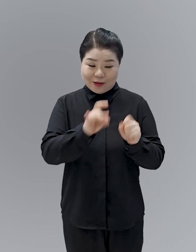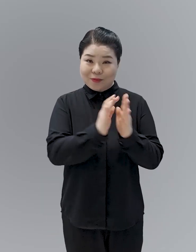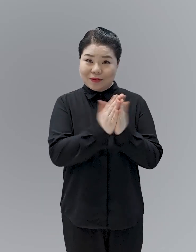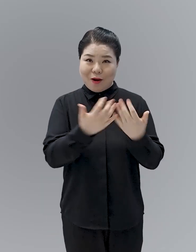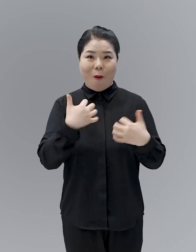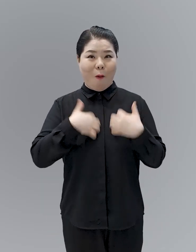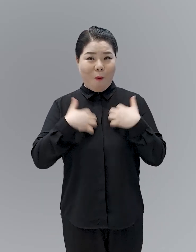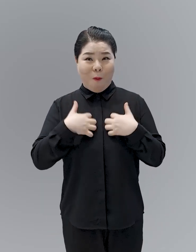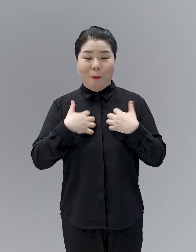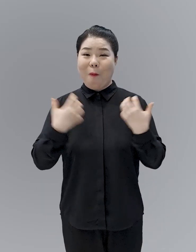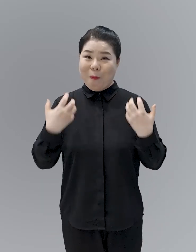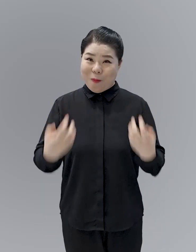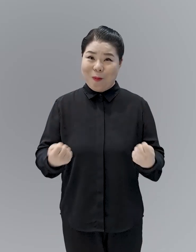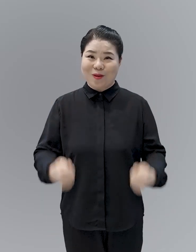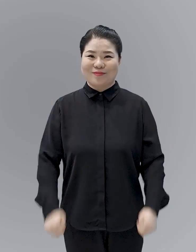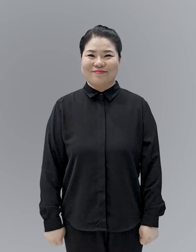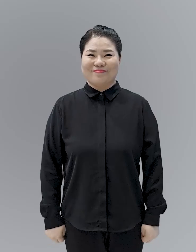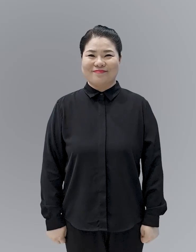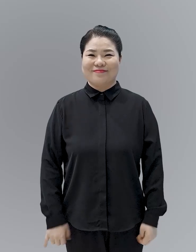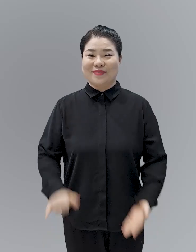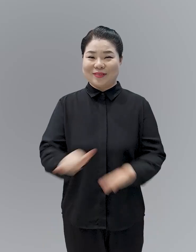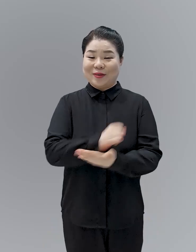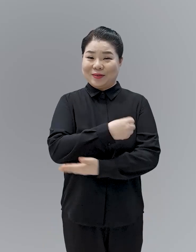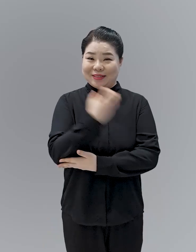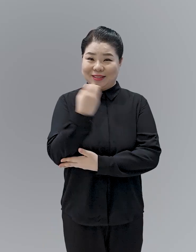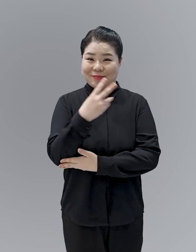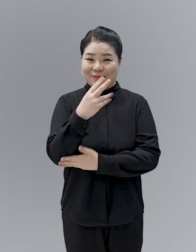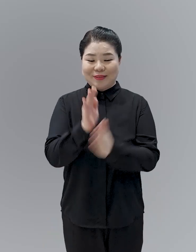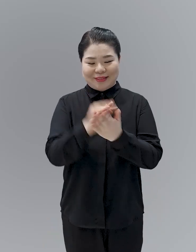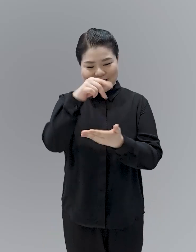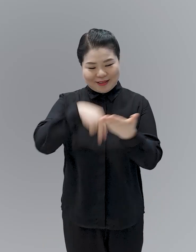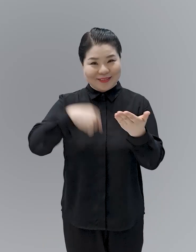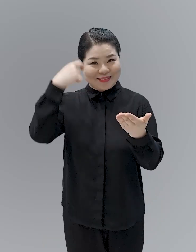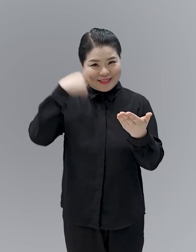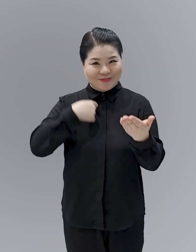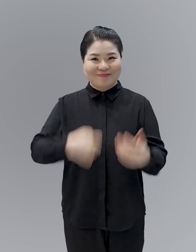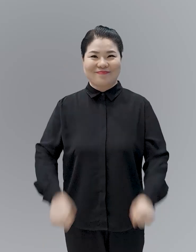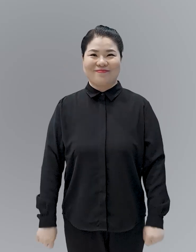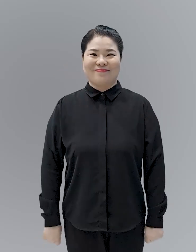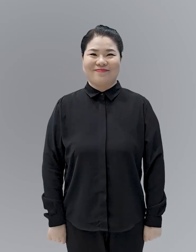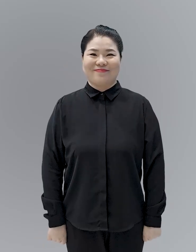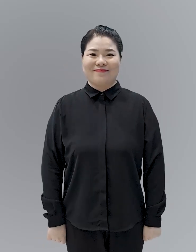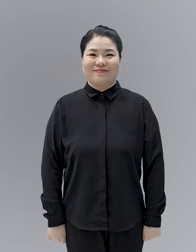데뷔작은 유머와 유쾌한 아이러니가 넘친다. 언론사 뉴욕타임스 북 리뷰.